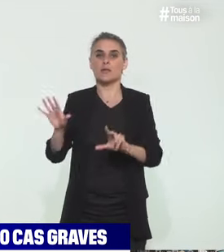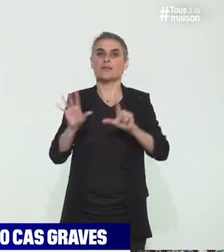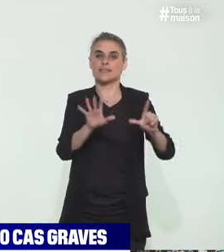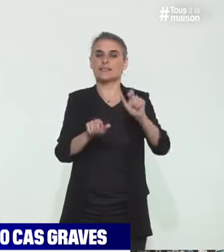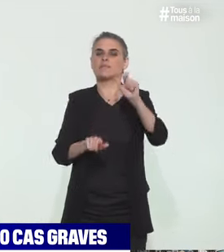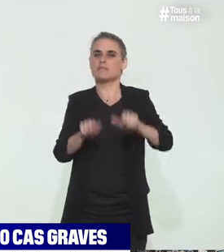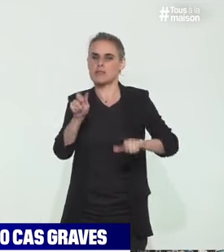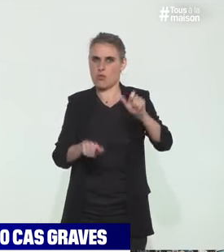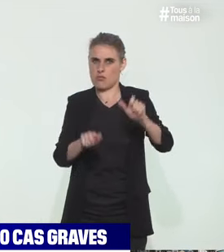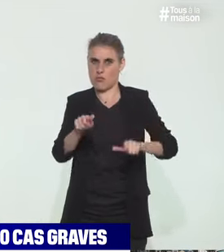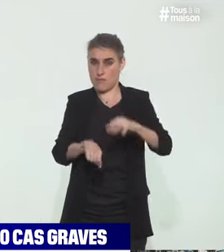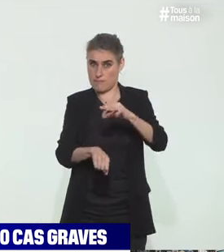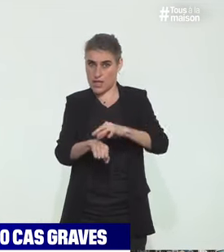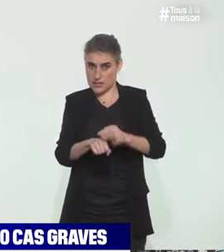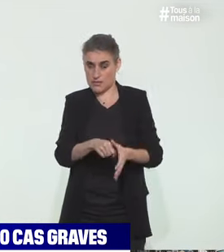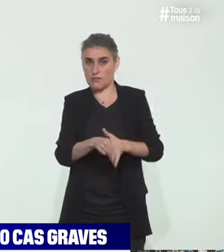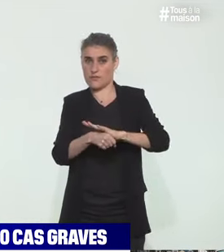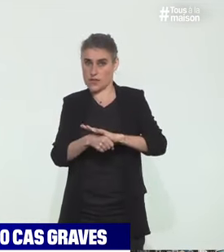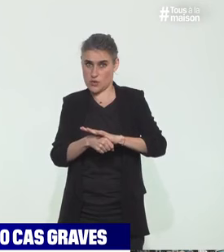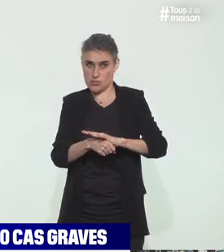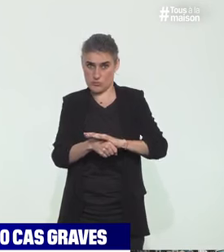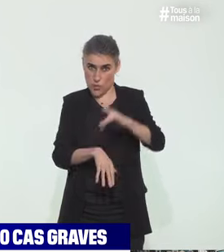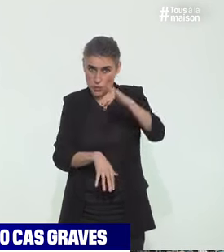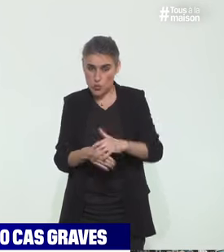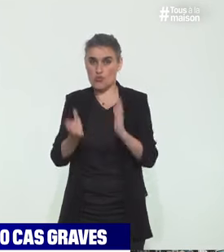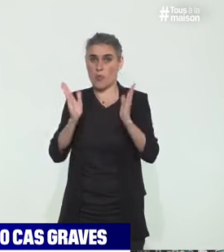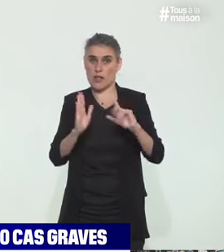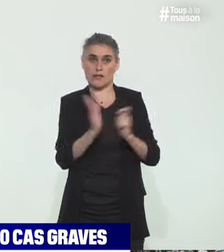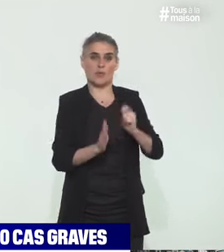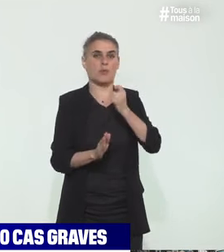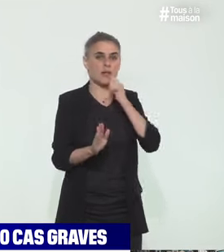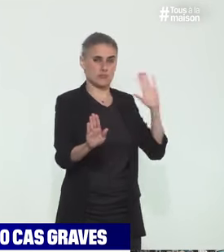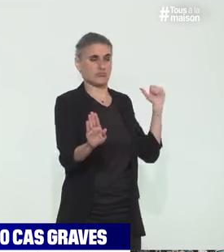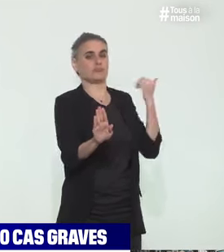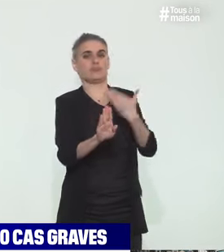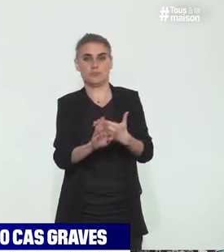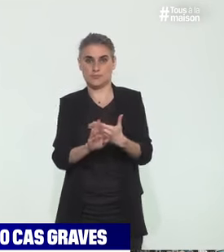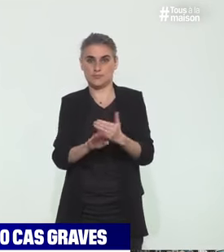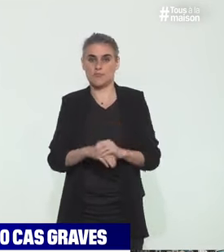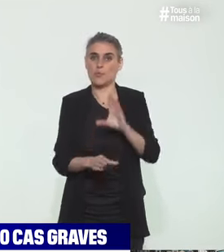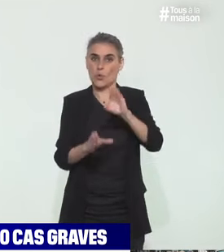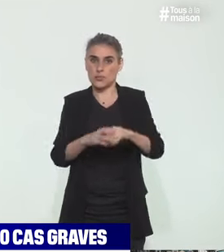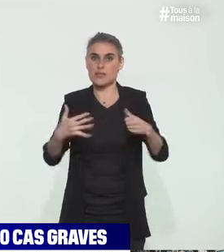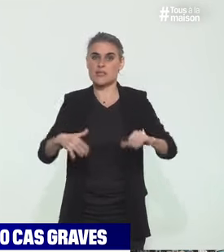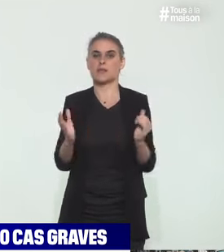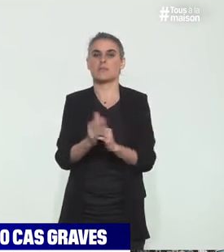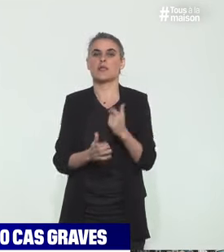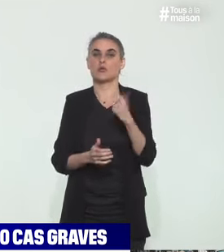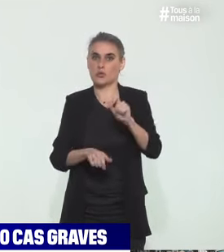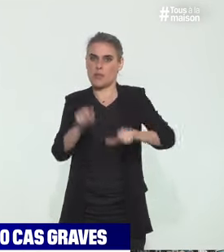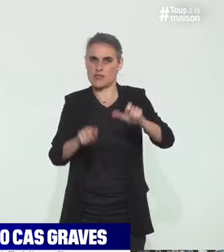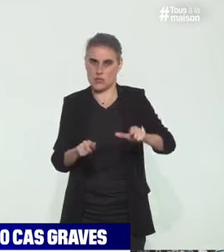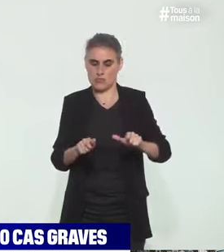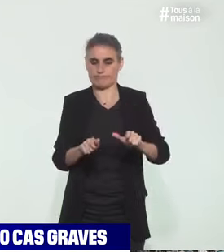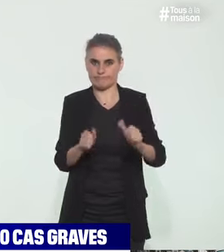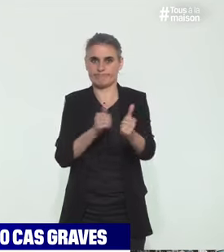personnes infectées par coronavirus ont été hospitalisées depuis le 1er mars, dont près de 16 200 en